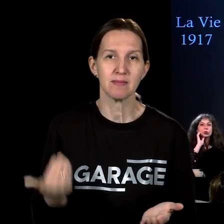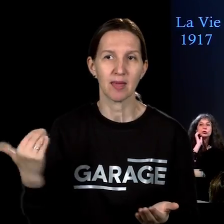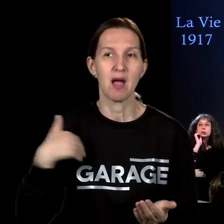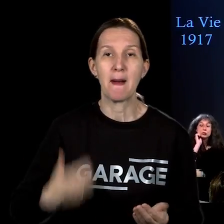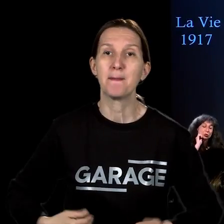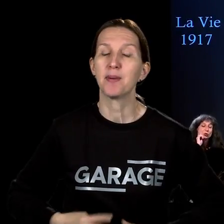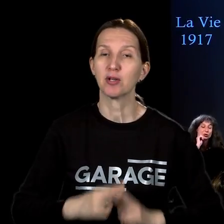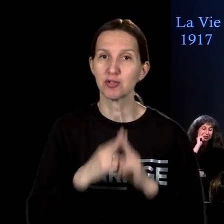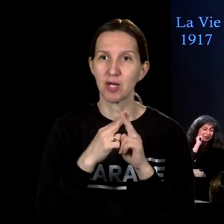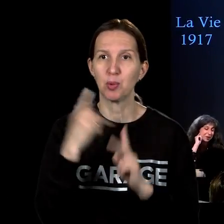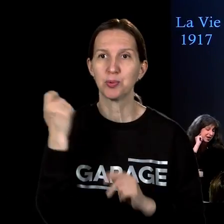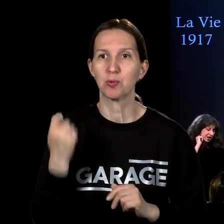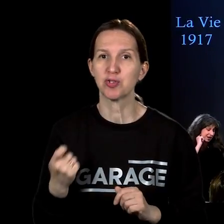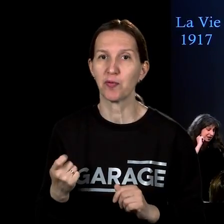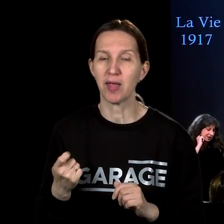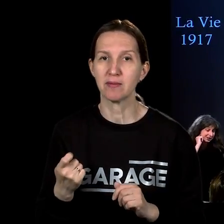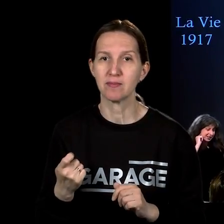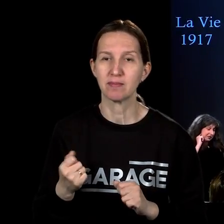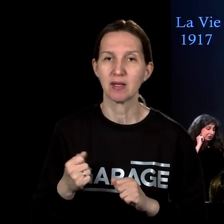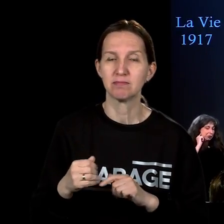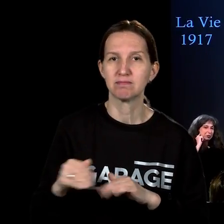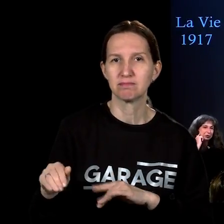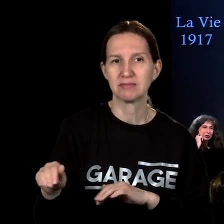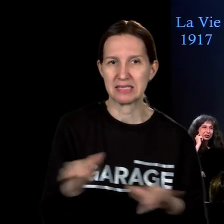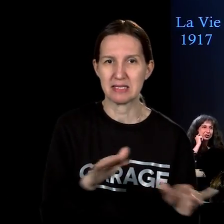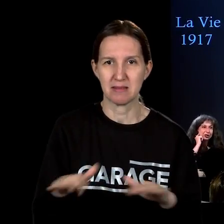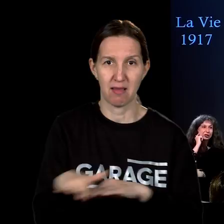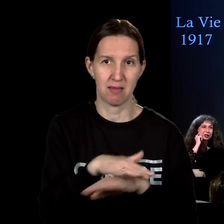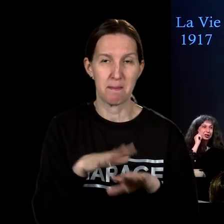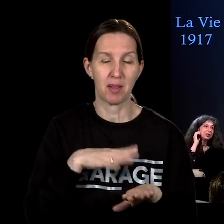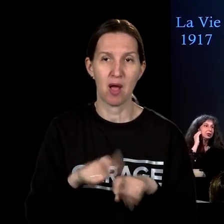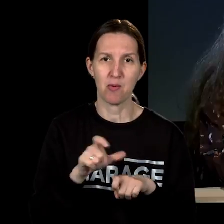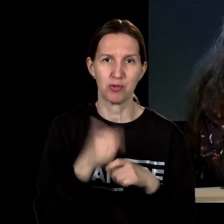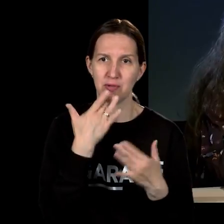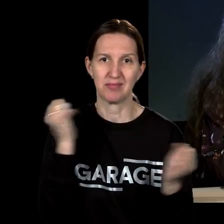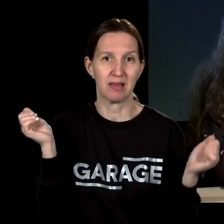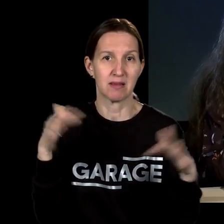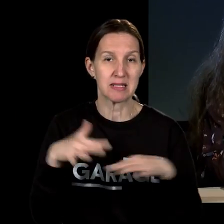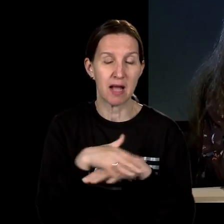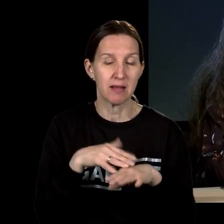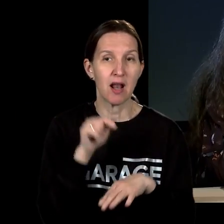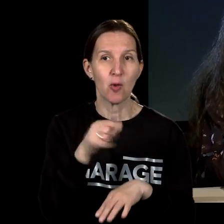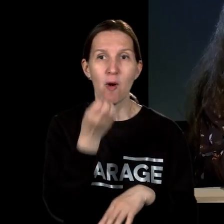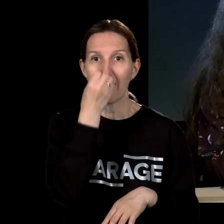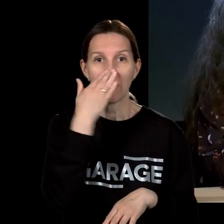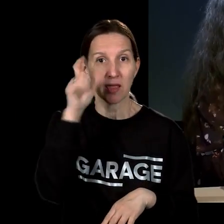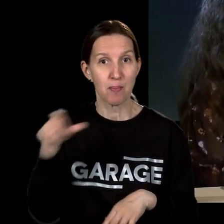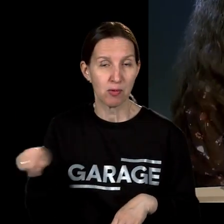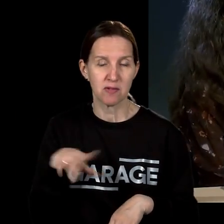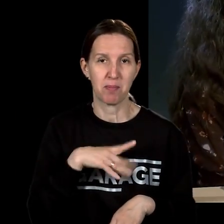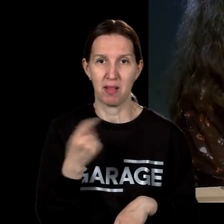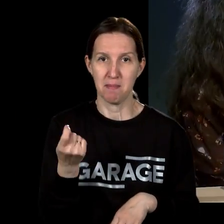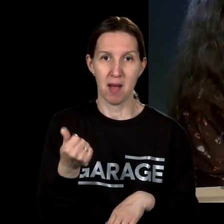парижская художественная сцена того времени была достаточно интернациональной, но все-таки японцев там было очень мало. И вот этот